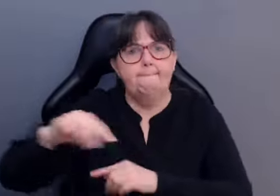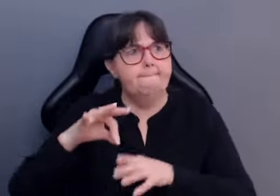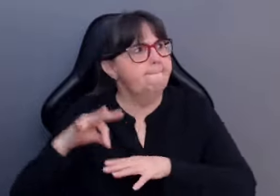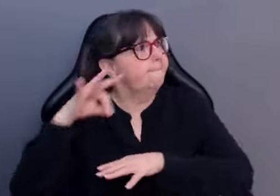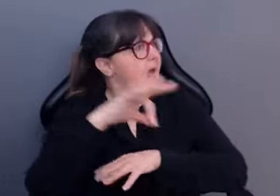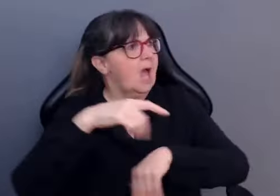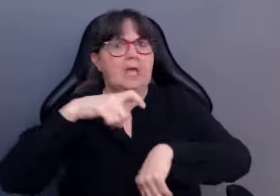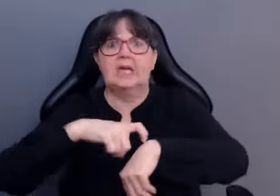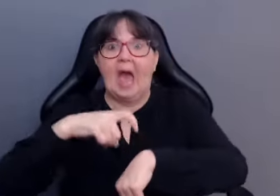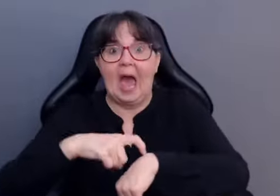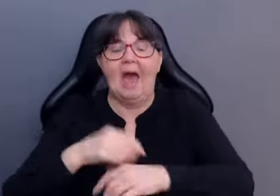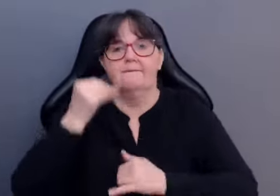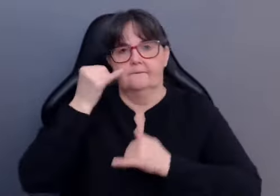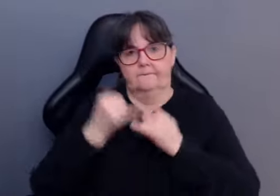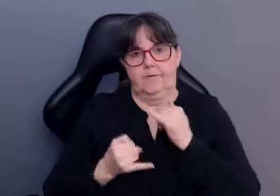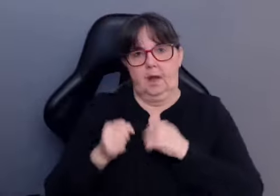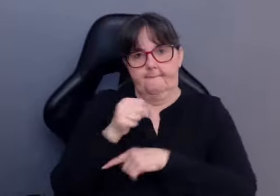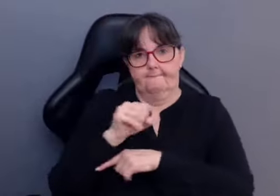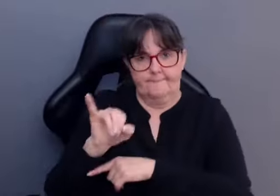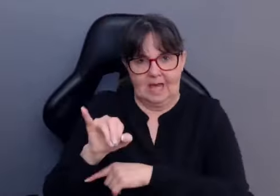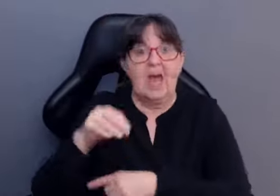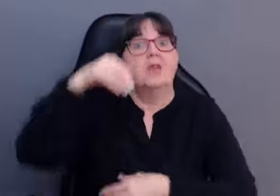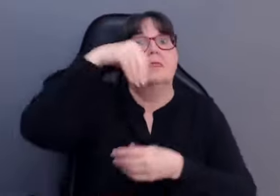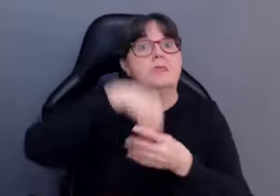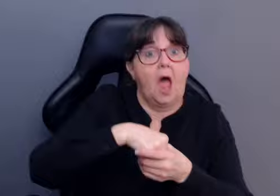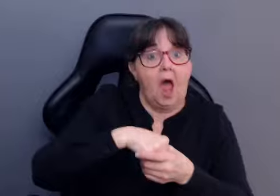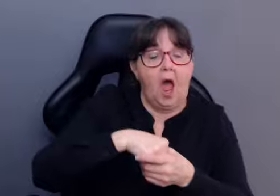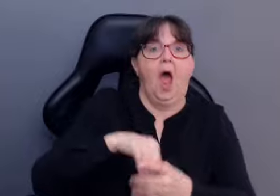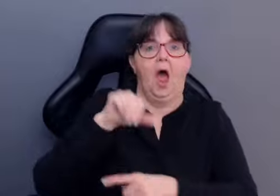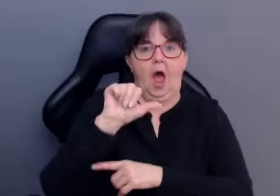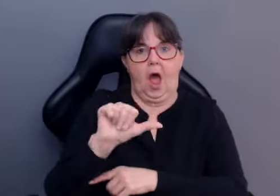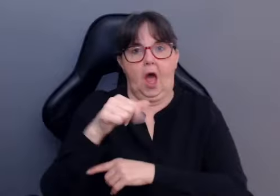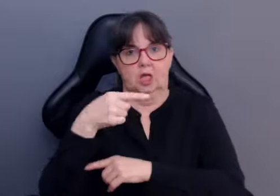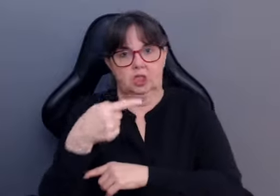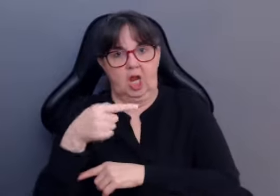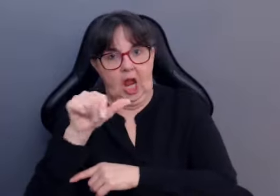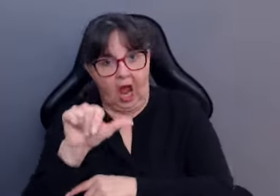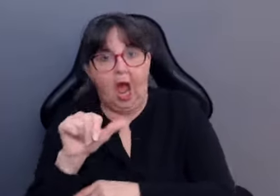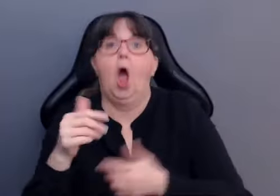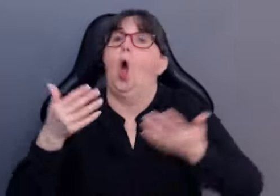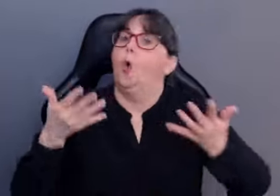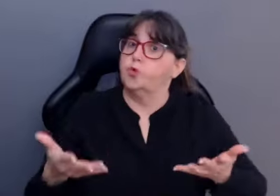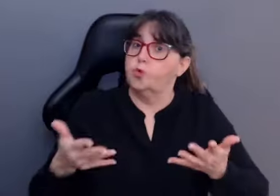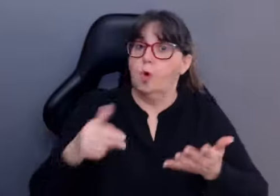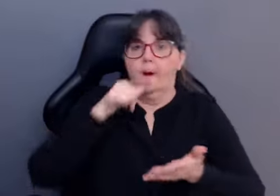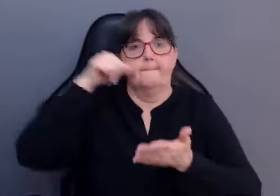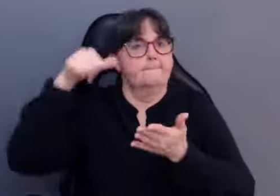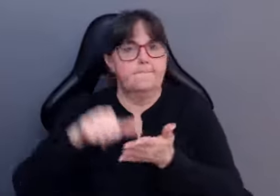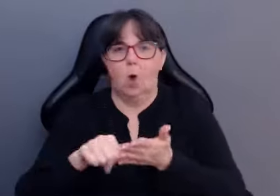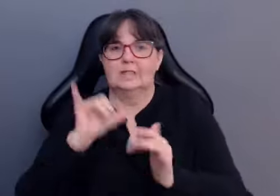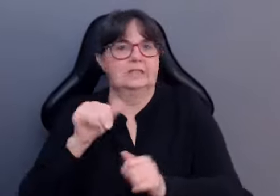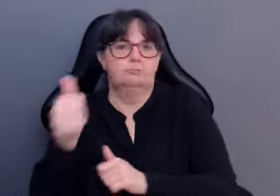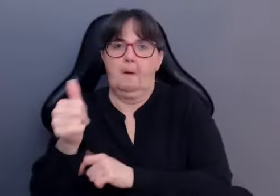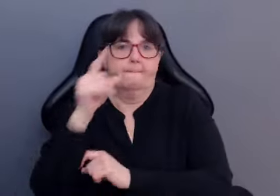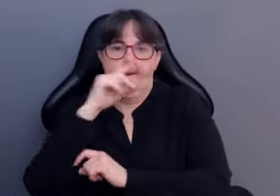mai, soit à l'Assemblée générale ou bien par courrier s'ils ne peuvent être présents.